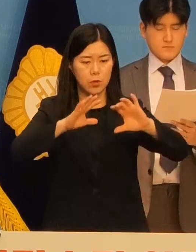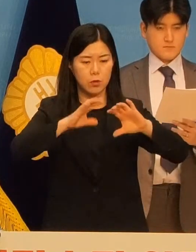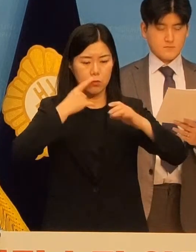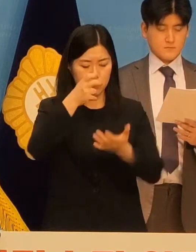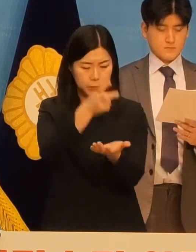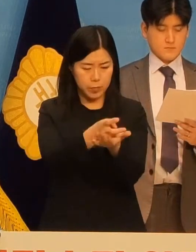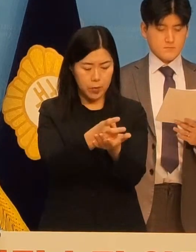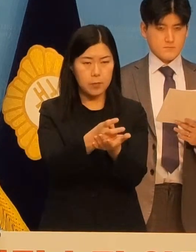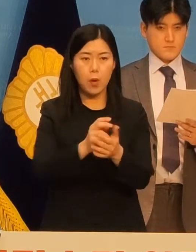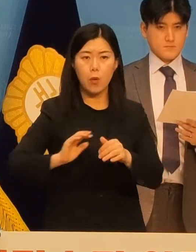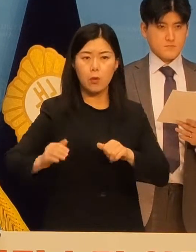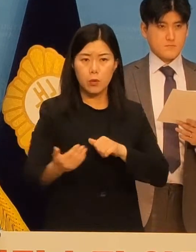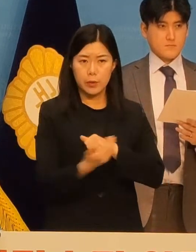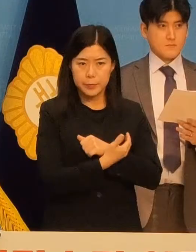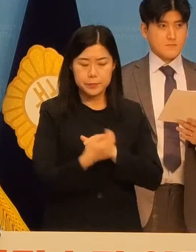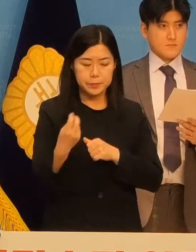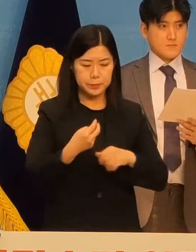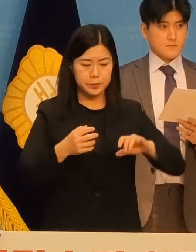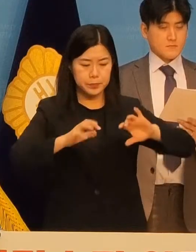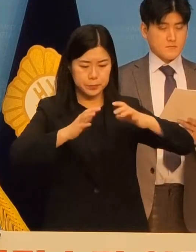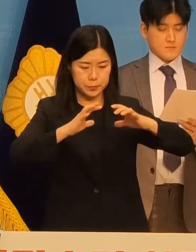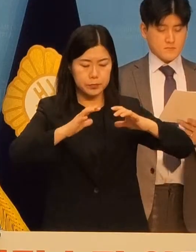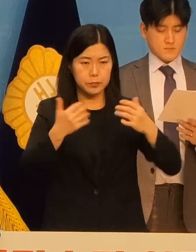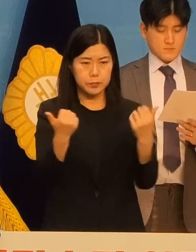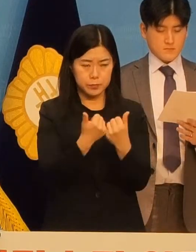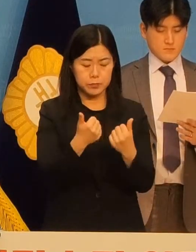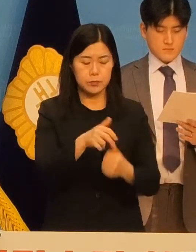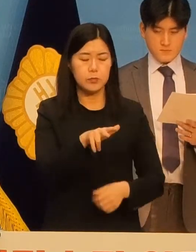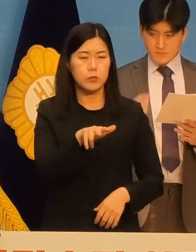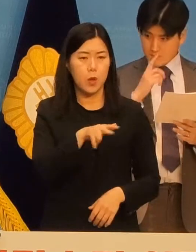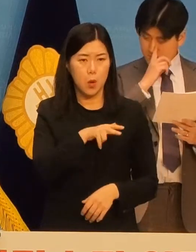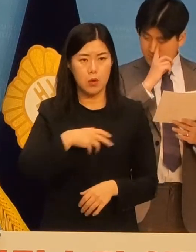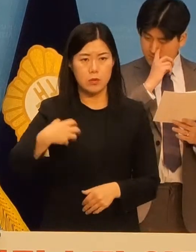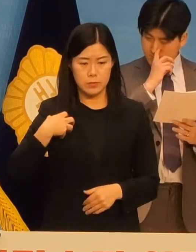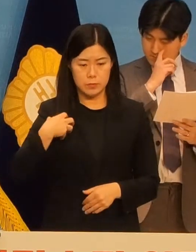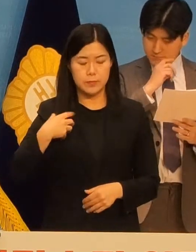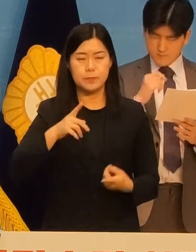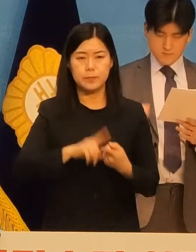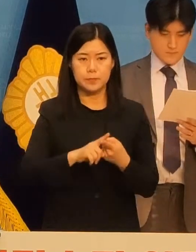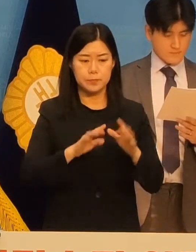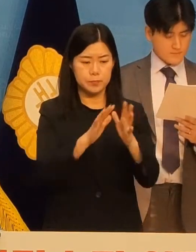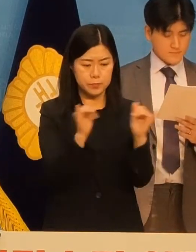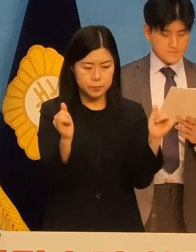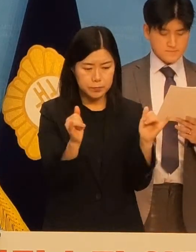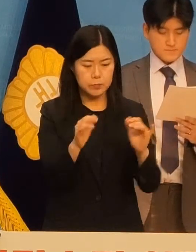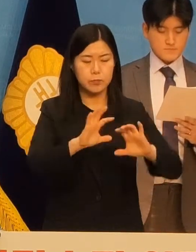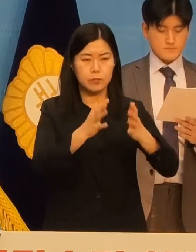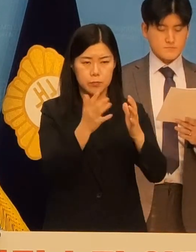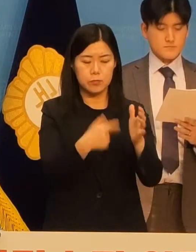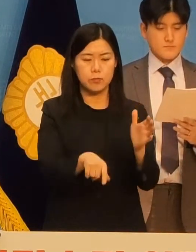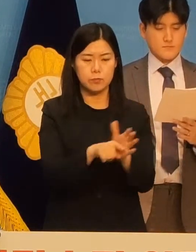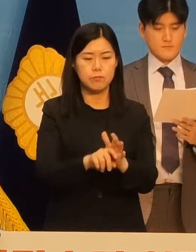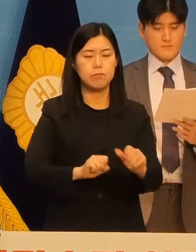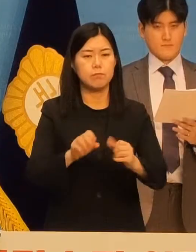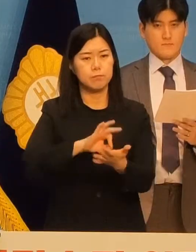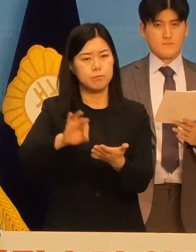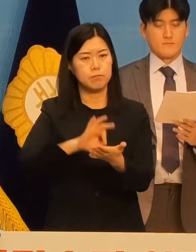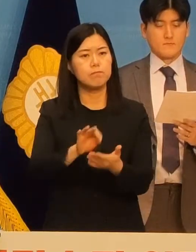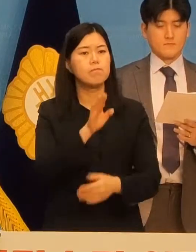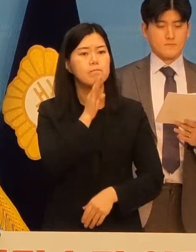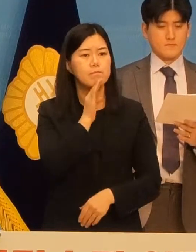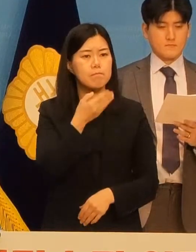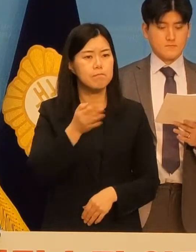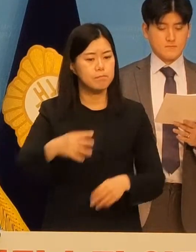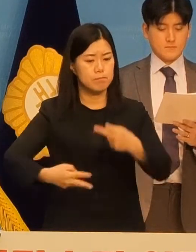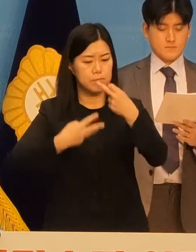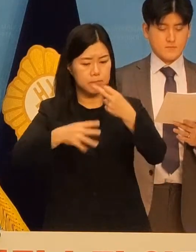수호하고 국민이 부여한 국회의원의 직무권한을 국가와 국민을 위해 사용해야 함에도 불구하고 12.3